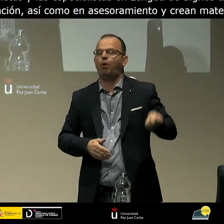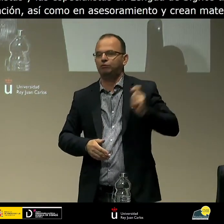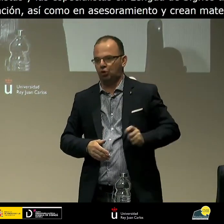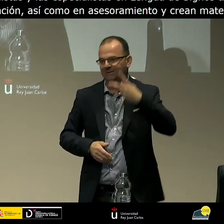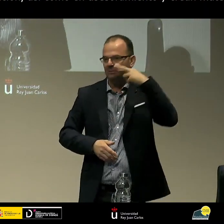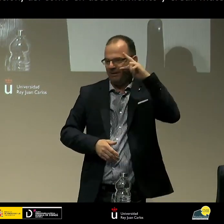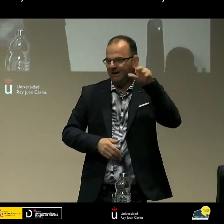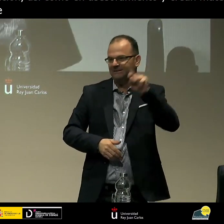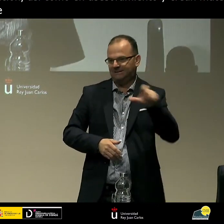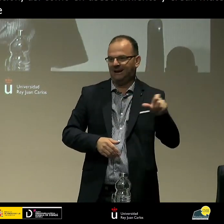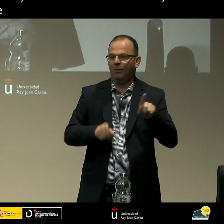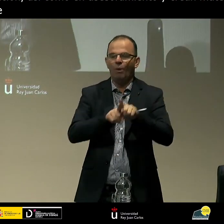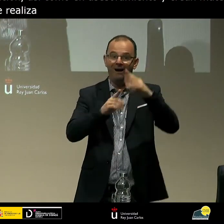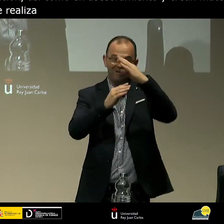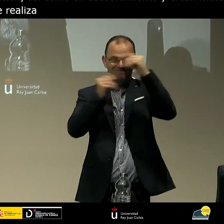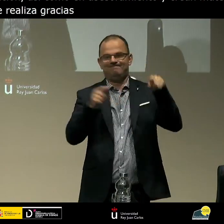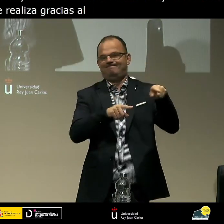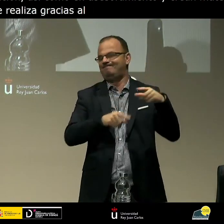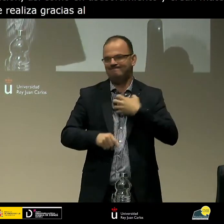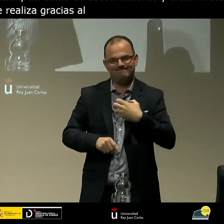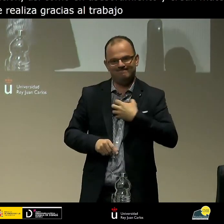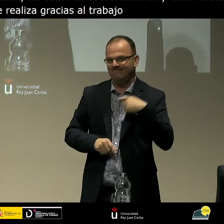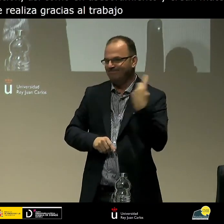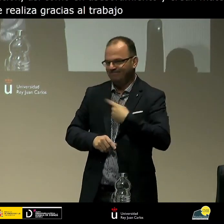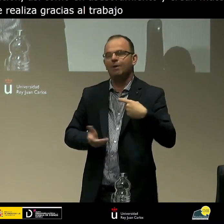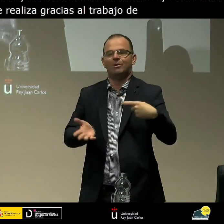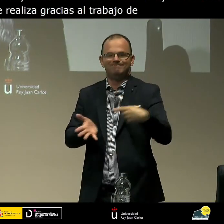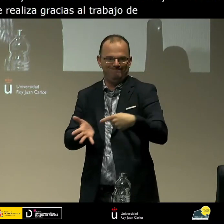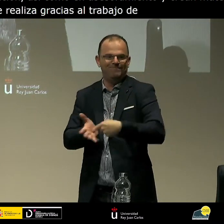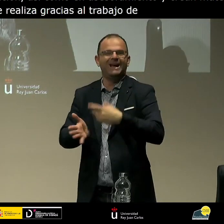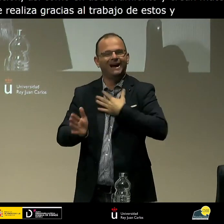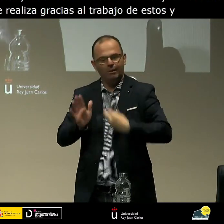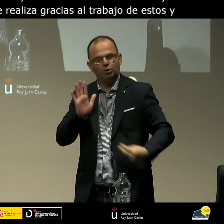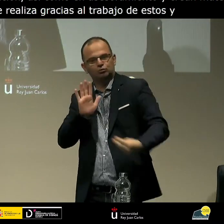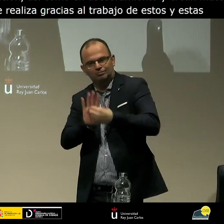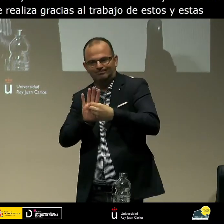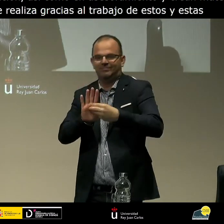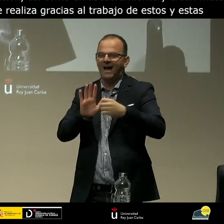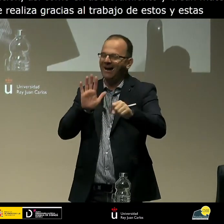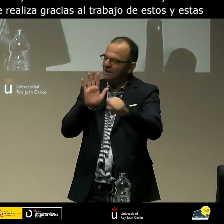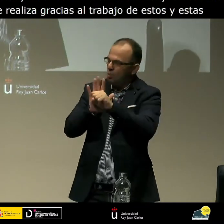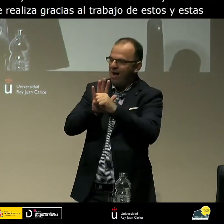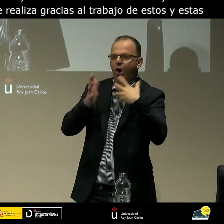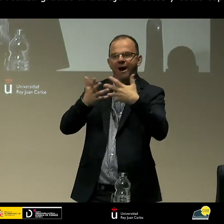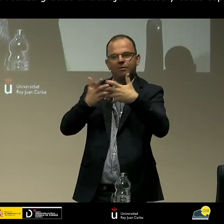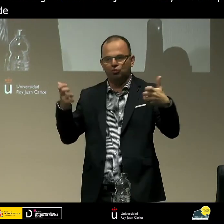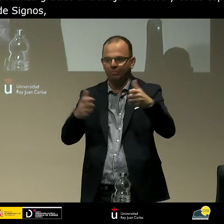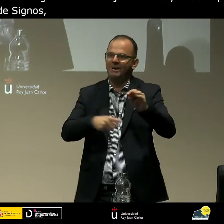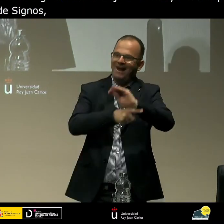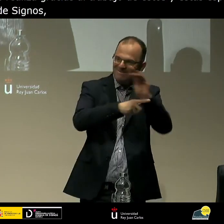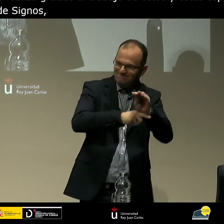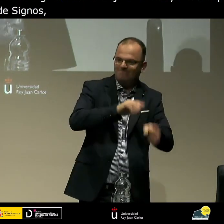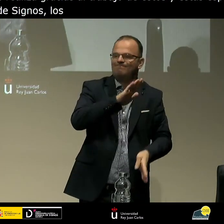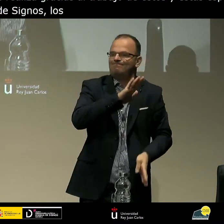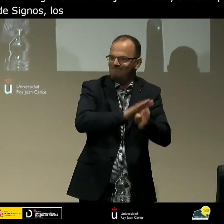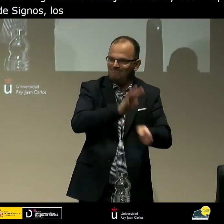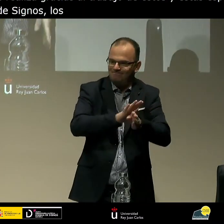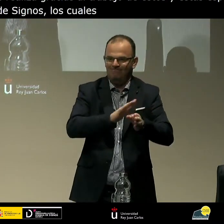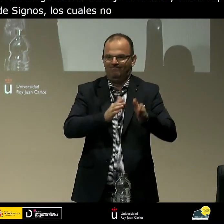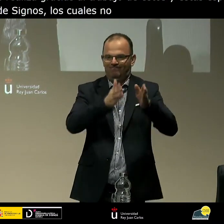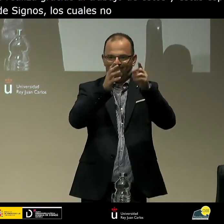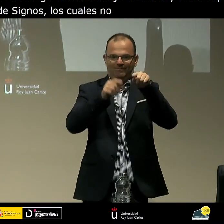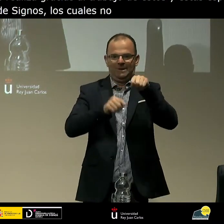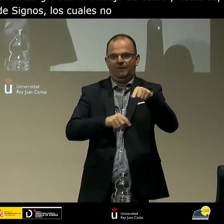realiza gracias al trabajo de estos y estas especialistas en lengua de signos, los cuales no podemos dejar olvidado y tenemos que